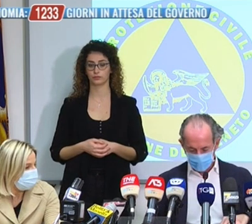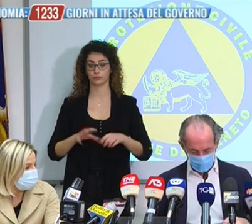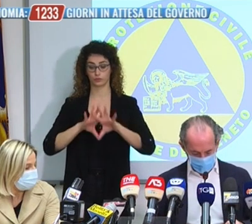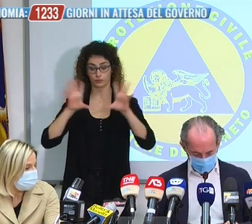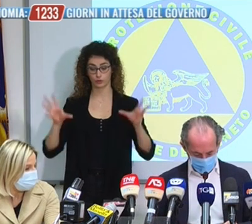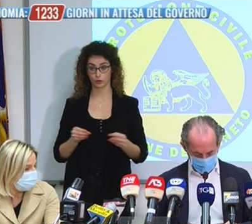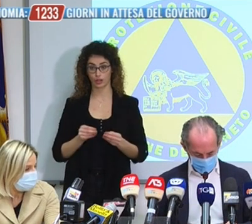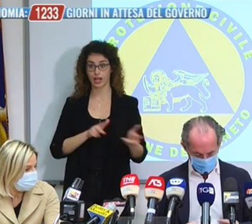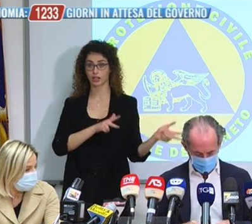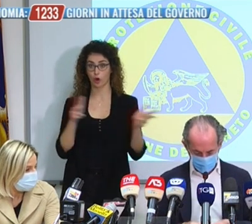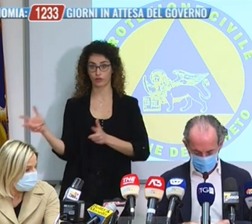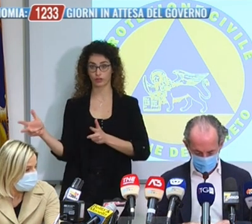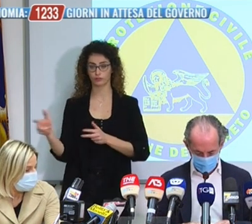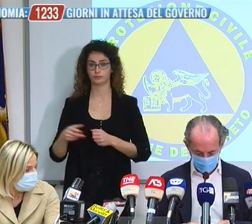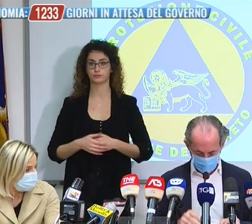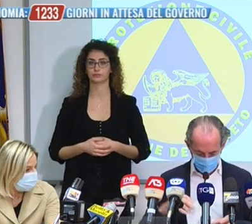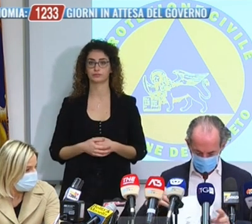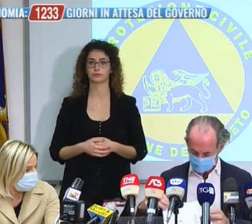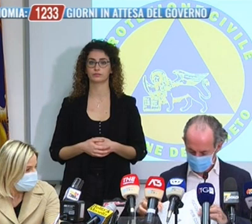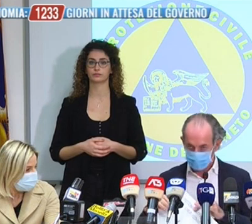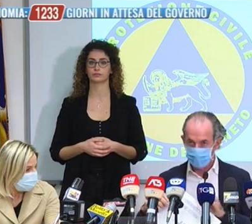Totale ricoverati